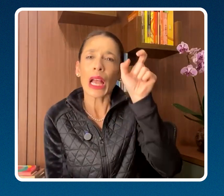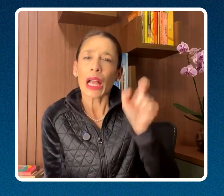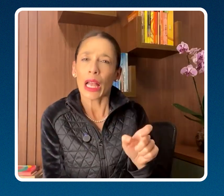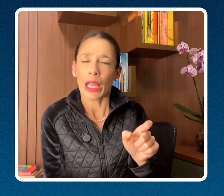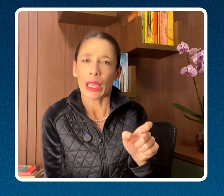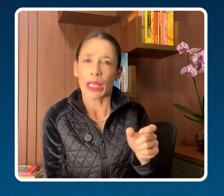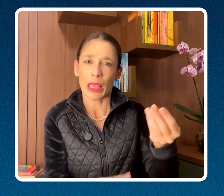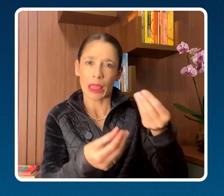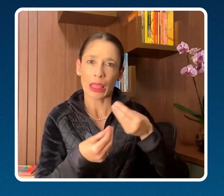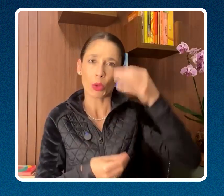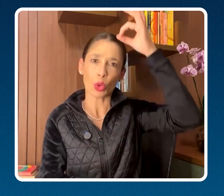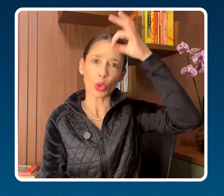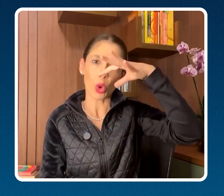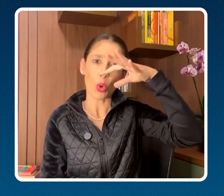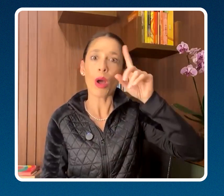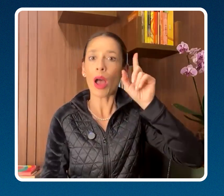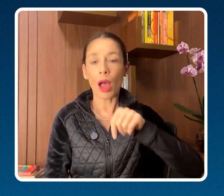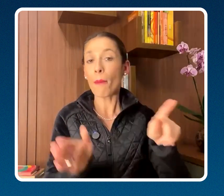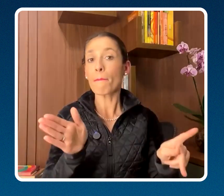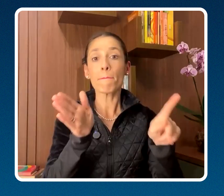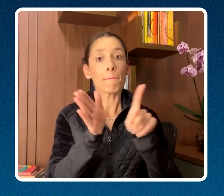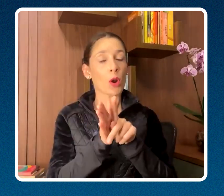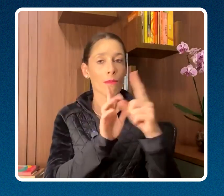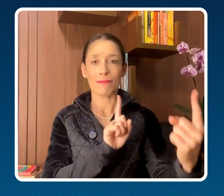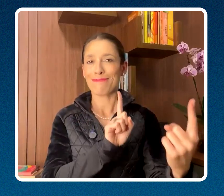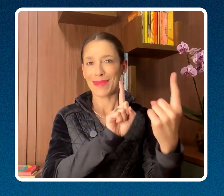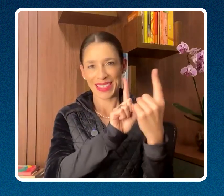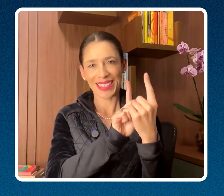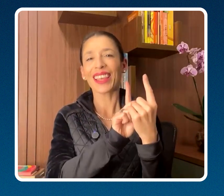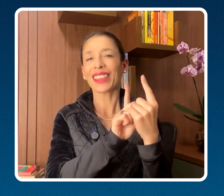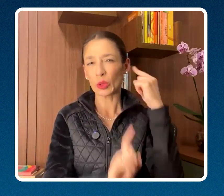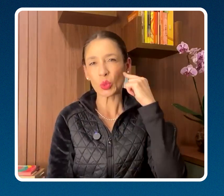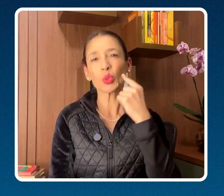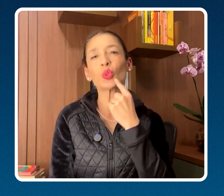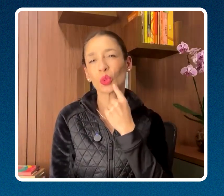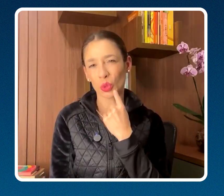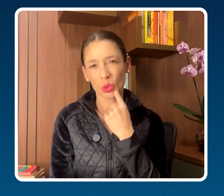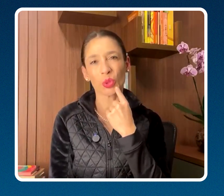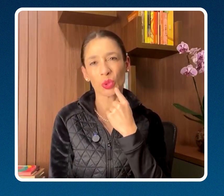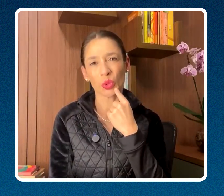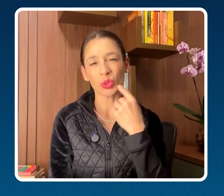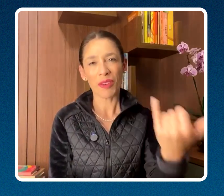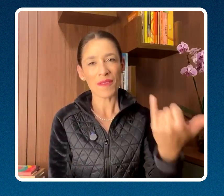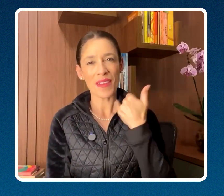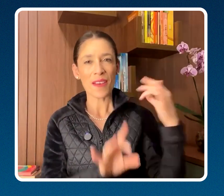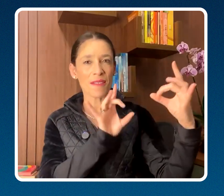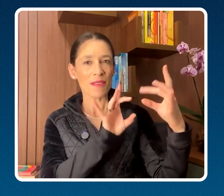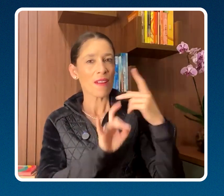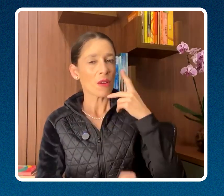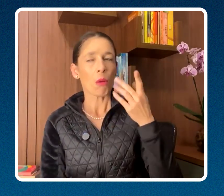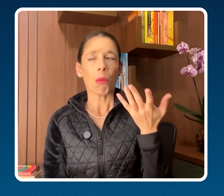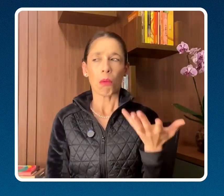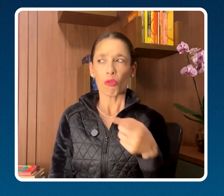foi eu mesma, eram meus próprios pacientes que falavam, né? Que eu estava diferente, eu estava atendendo